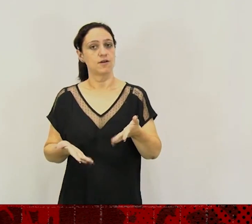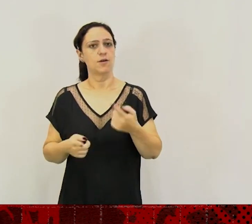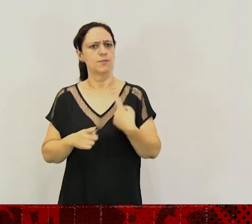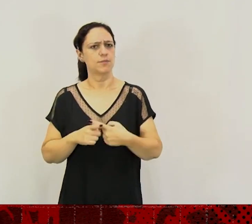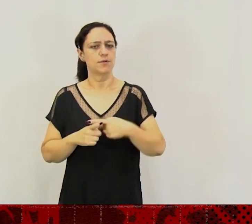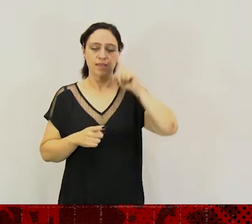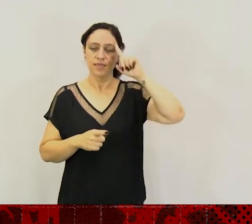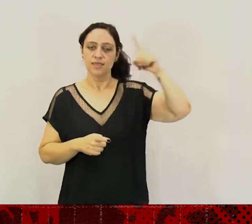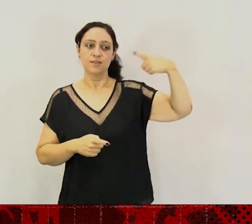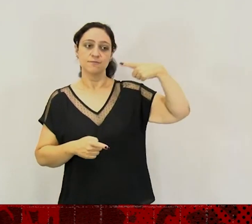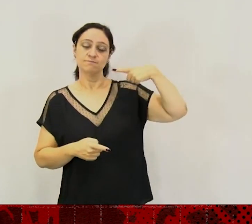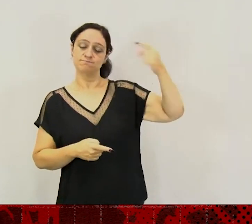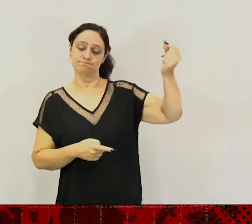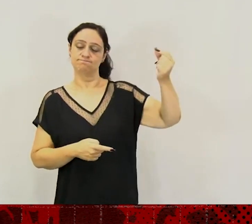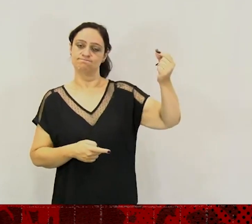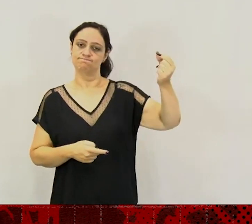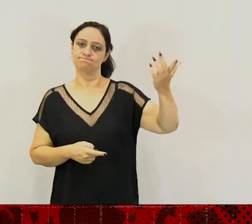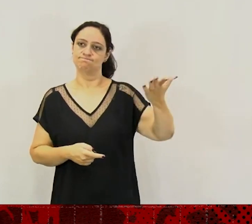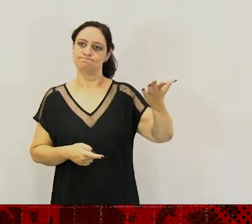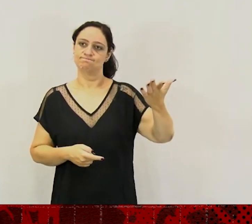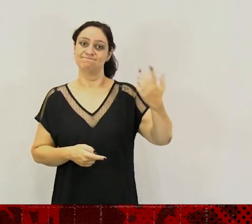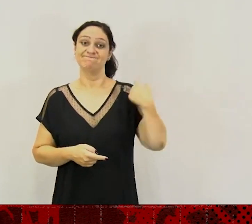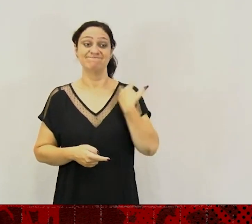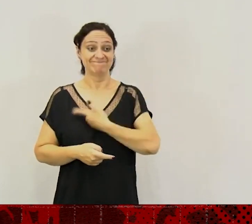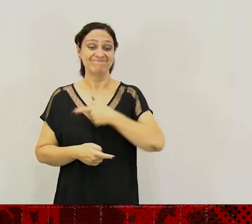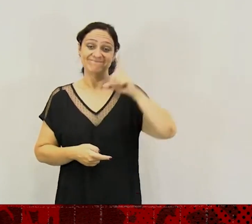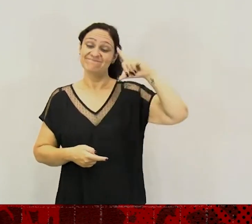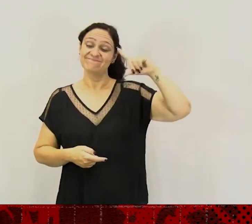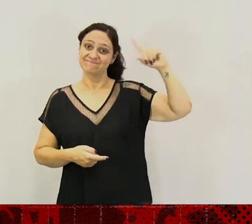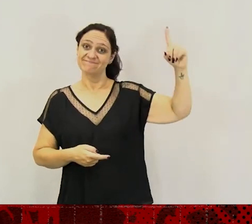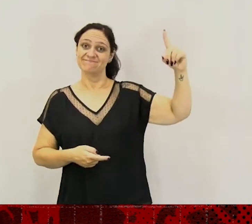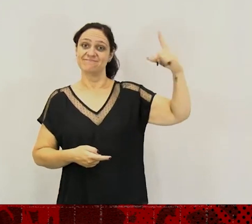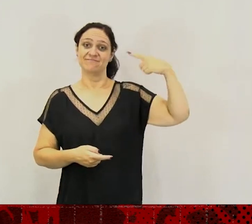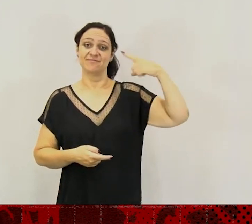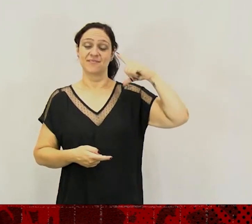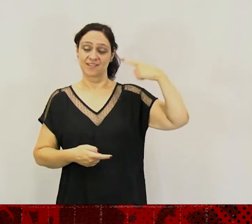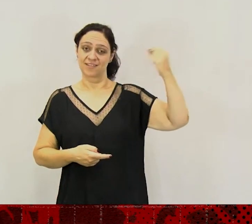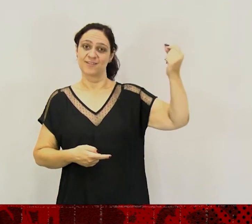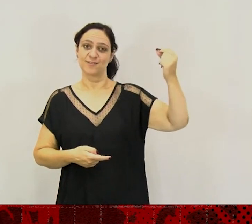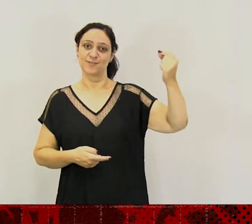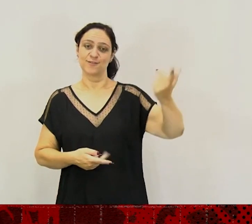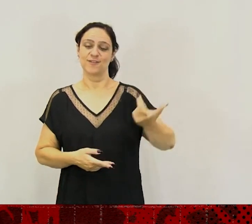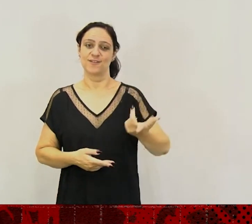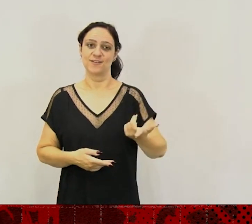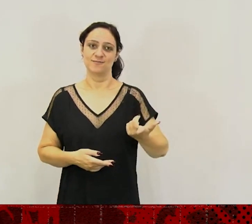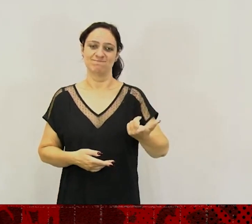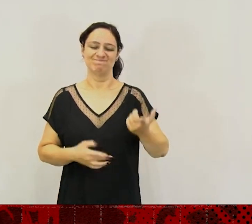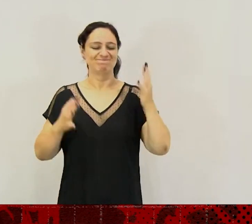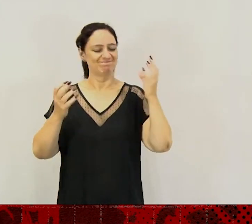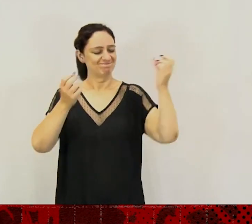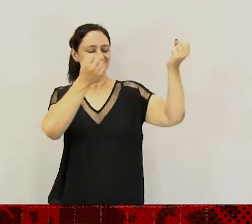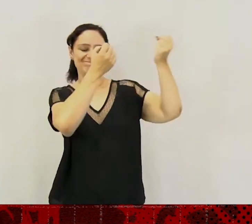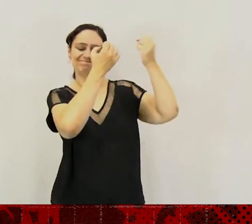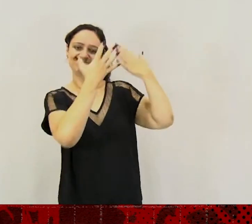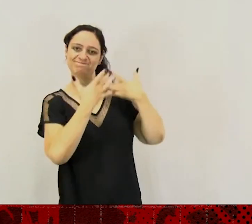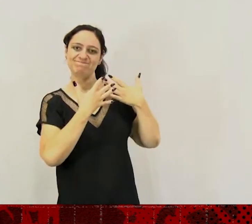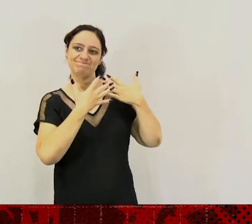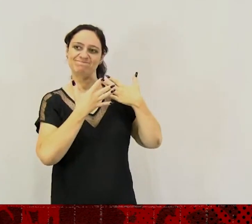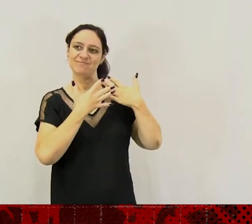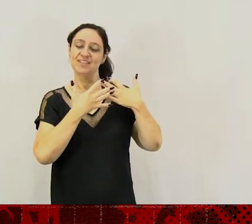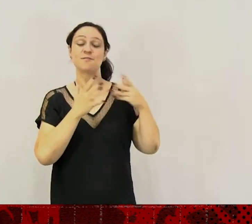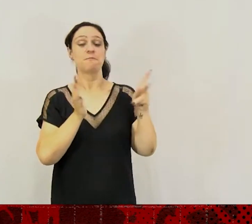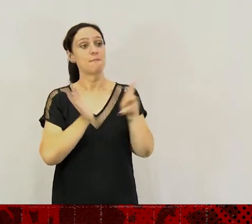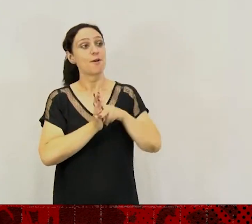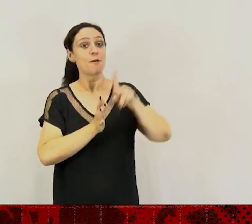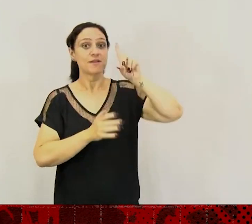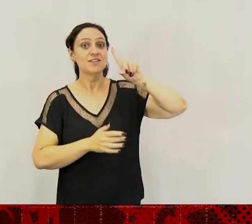escolheu. Nós somos escolhidos, isso é uma bênção de Deus para